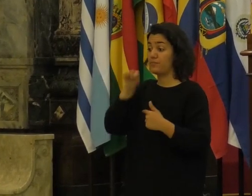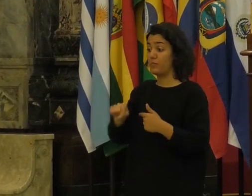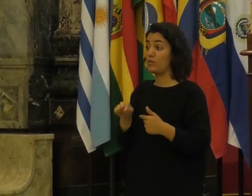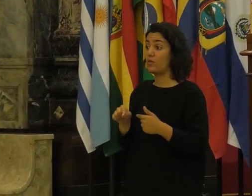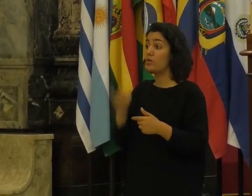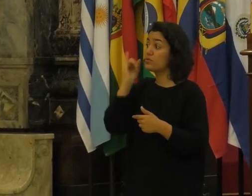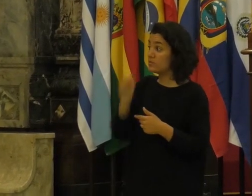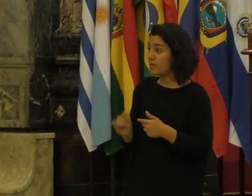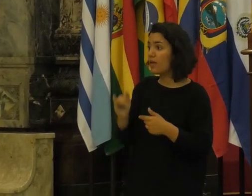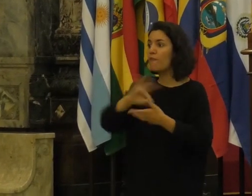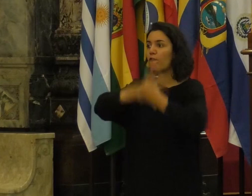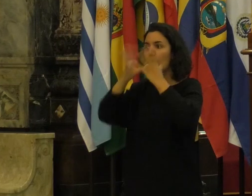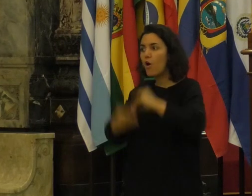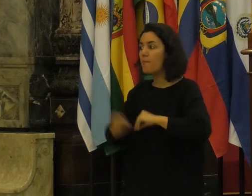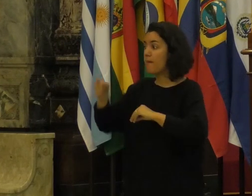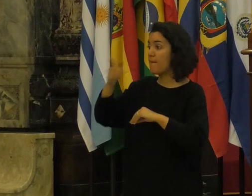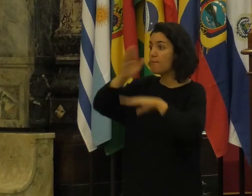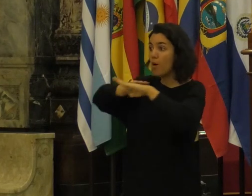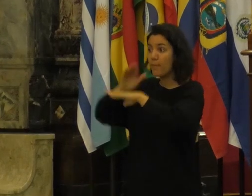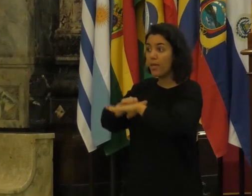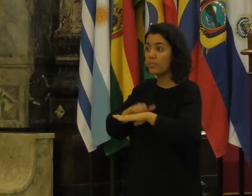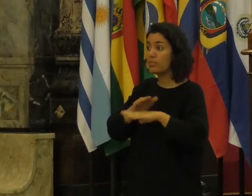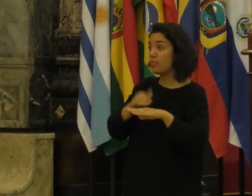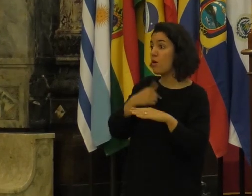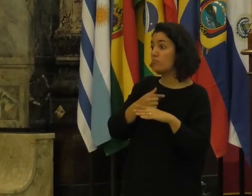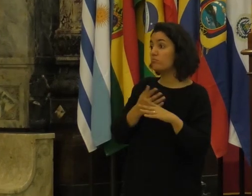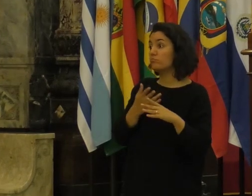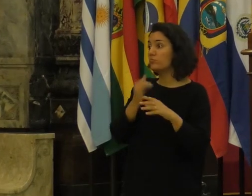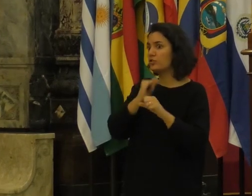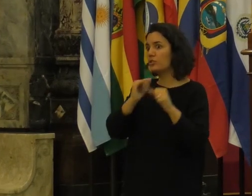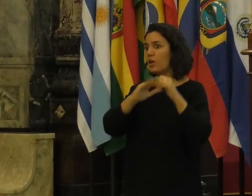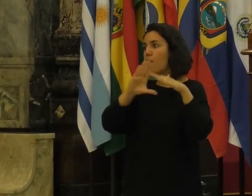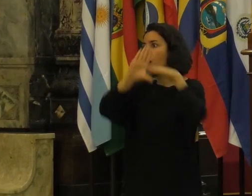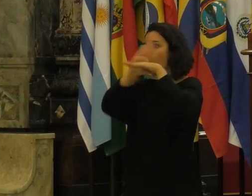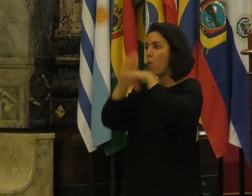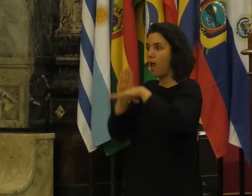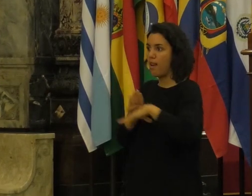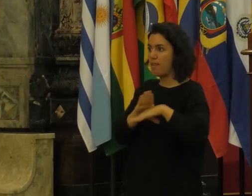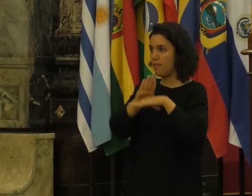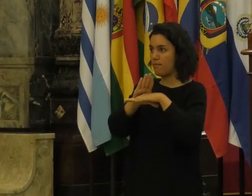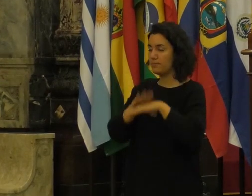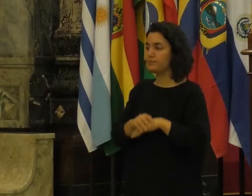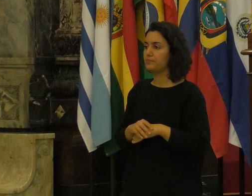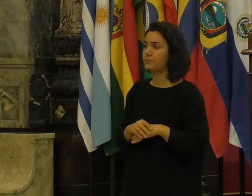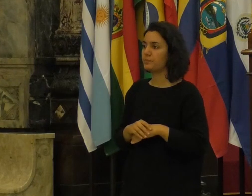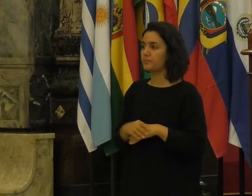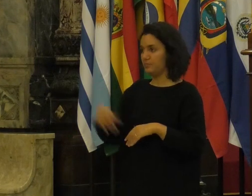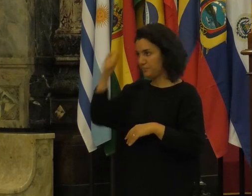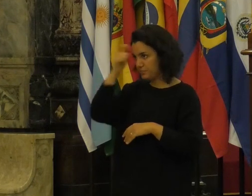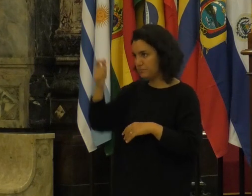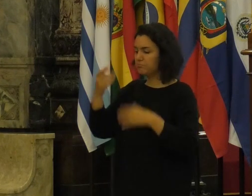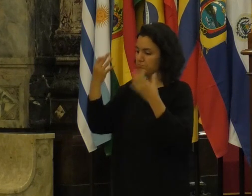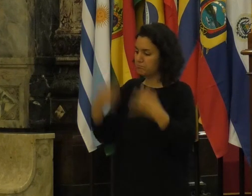respondía a los cánones de la época asignados por el nuevo mundo del que habla Vygotsky. Hoy es un gran